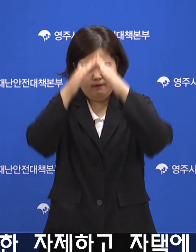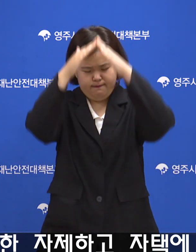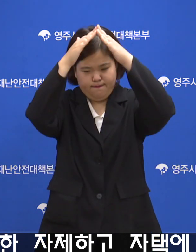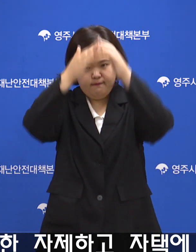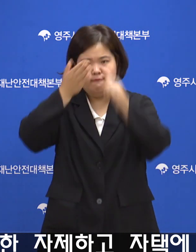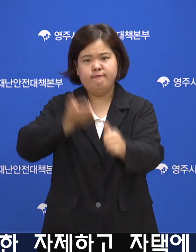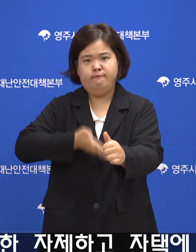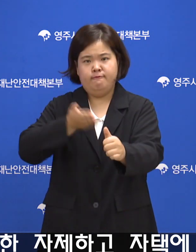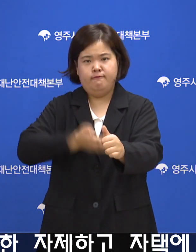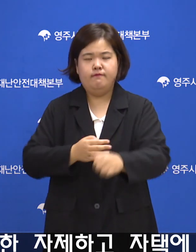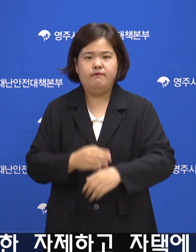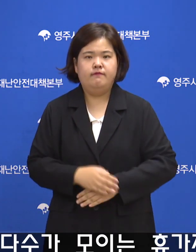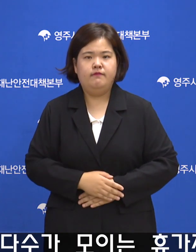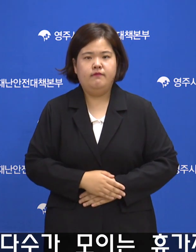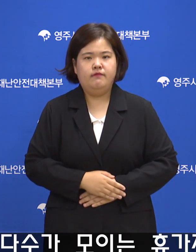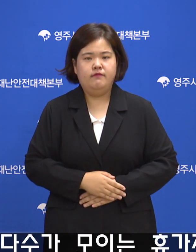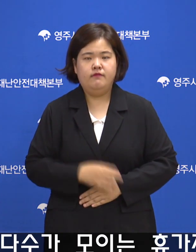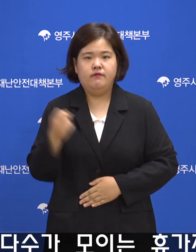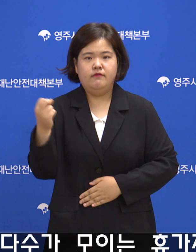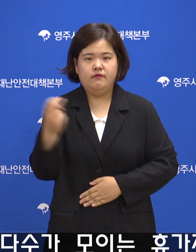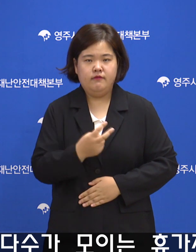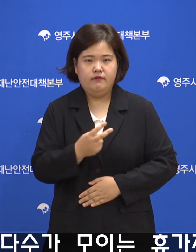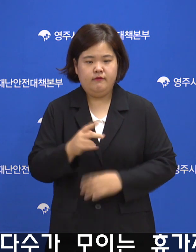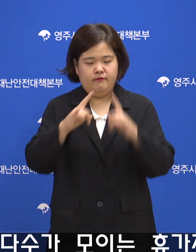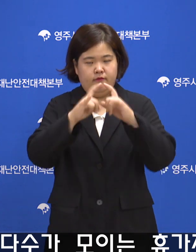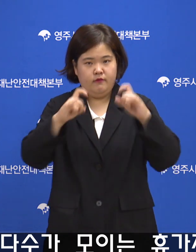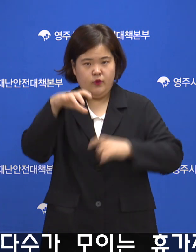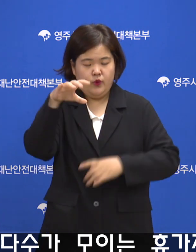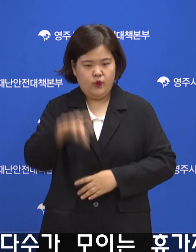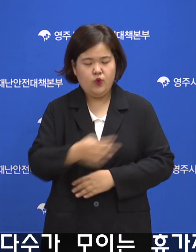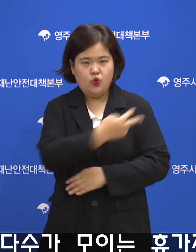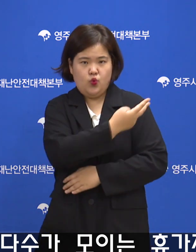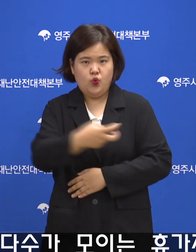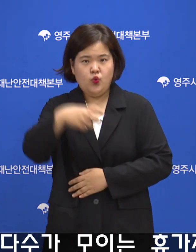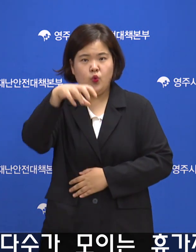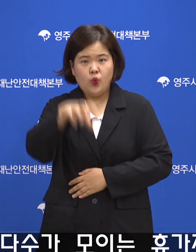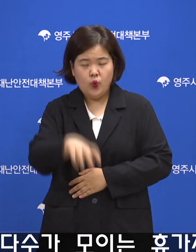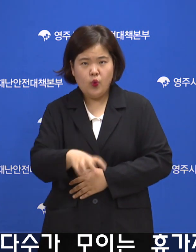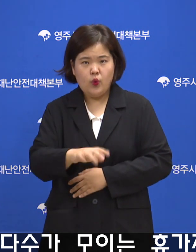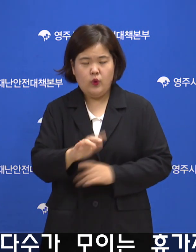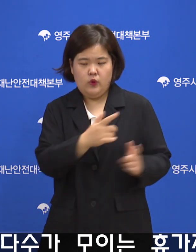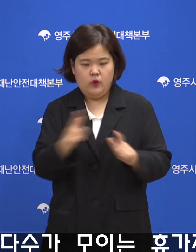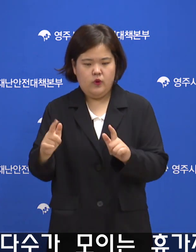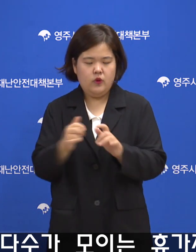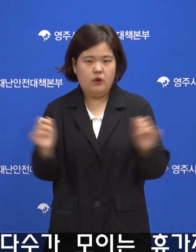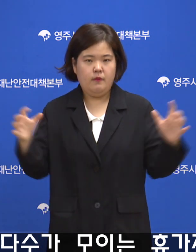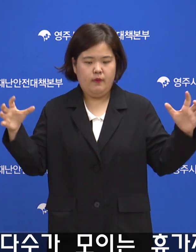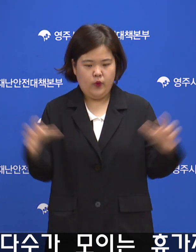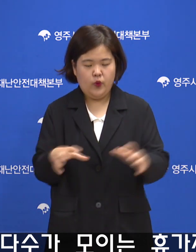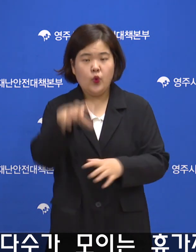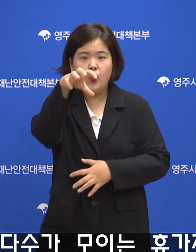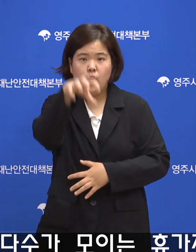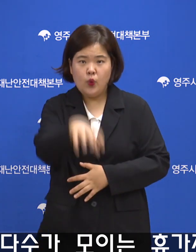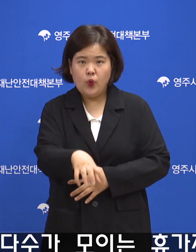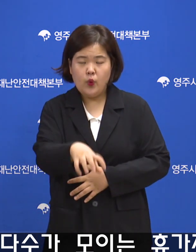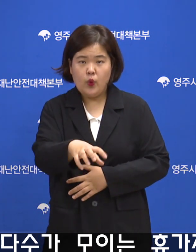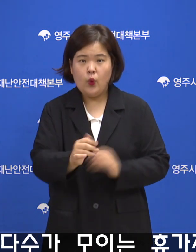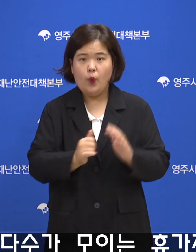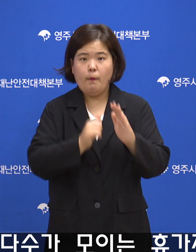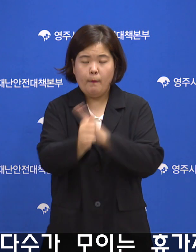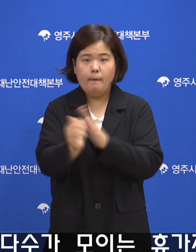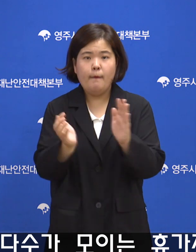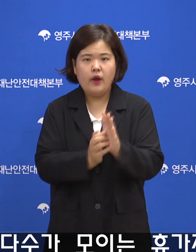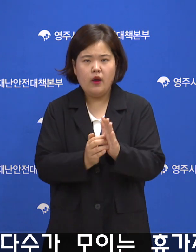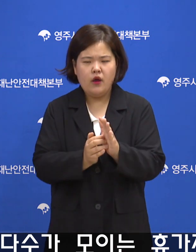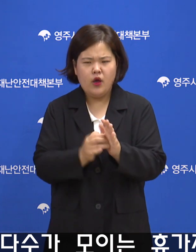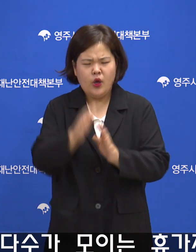바랍니다. 또한 캠핑장, 해수욕장과 같이 다수가 모이는 휴가지를 방문하셨다면